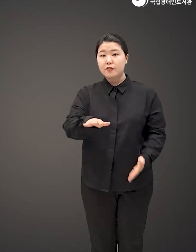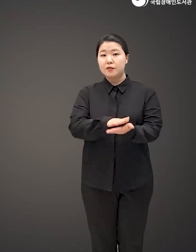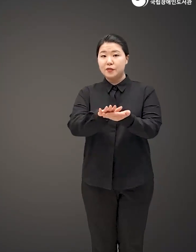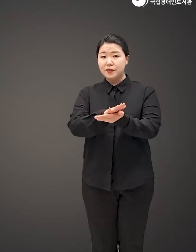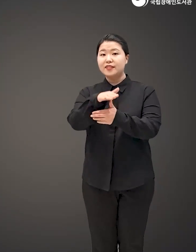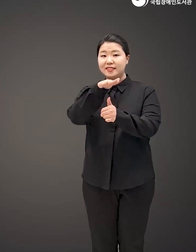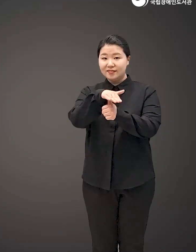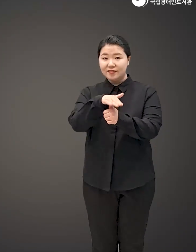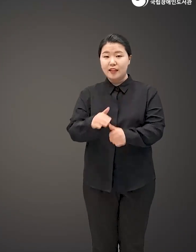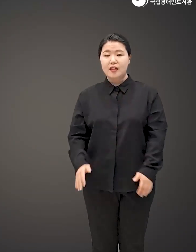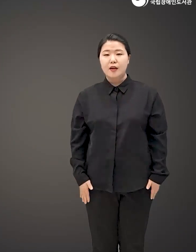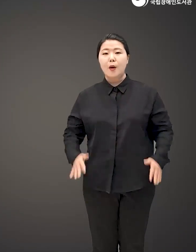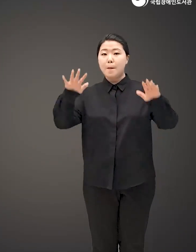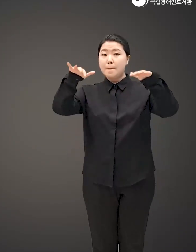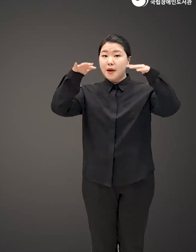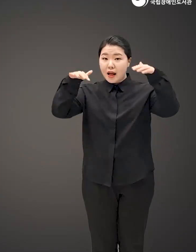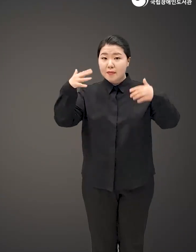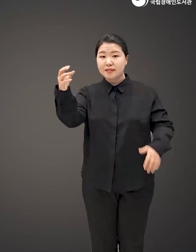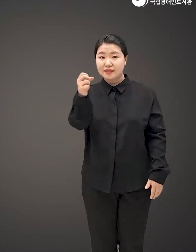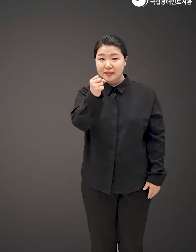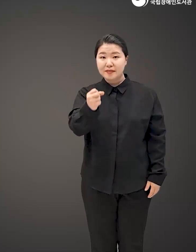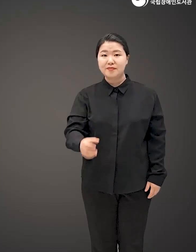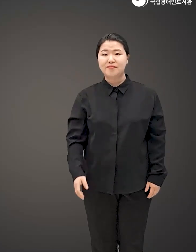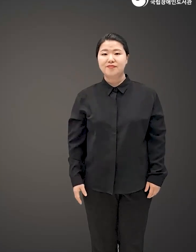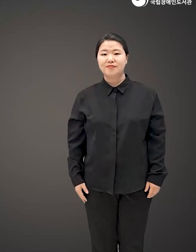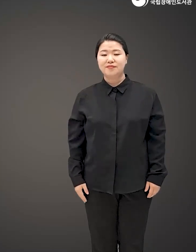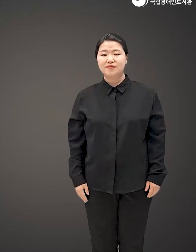자연에서 노는 아이. 바람을 잡아요.